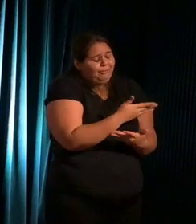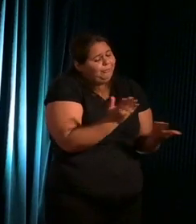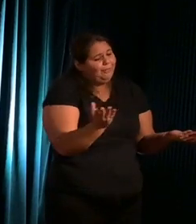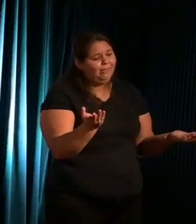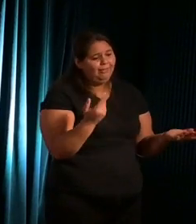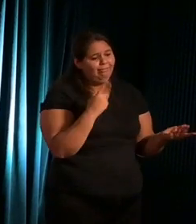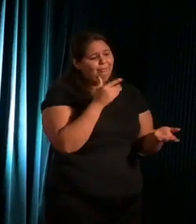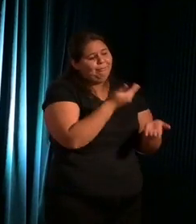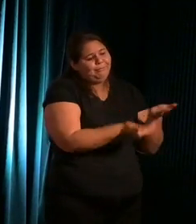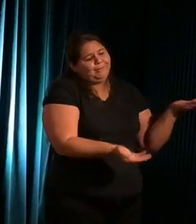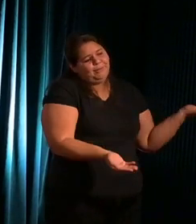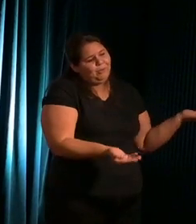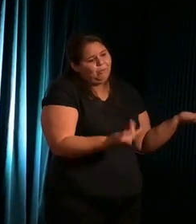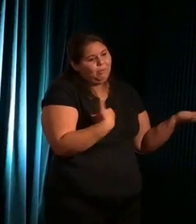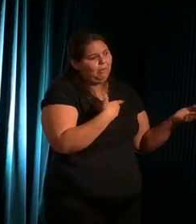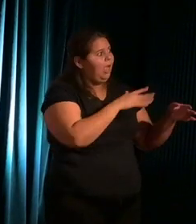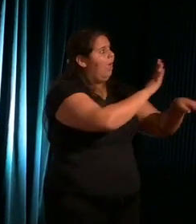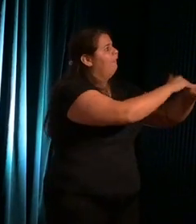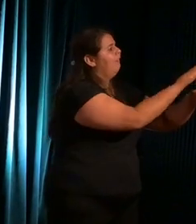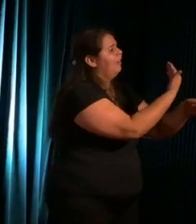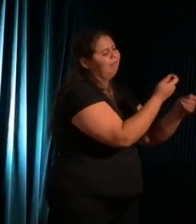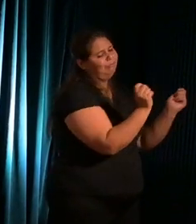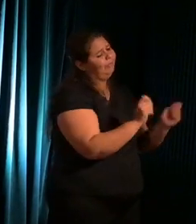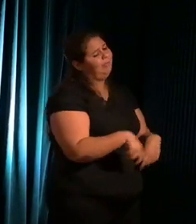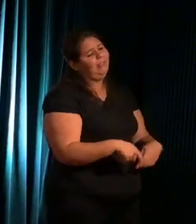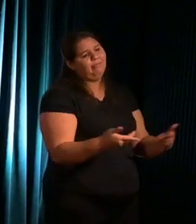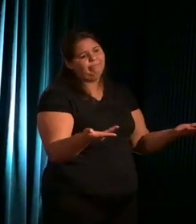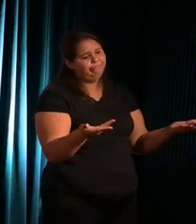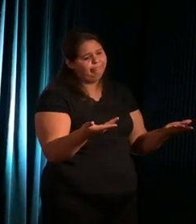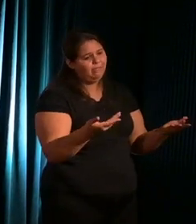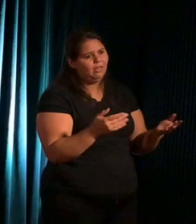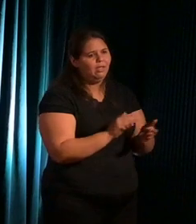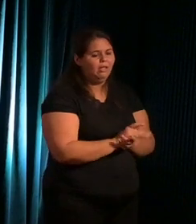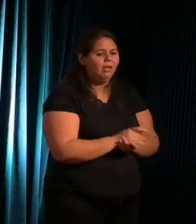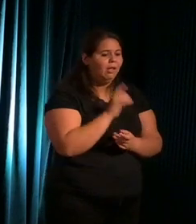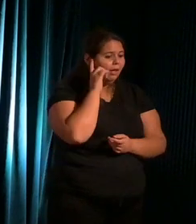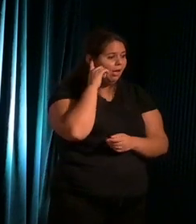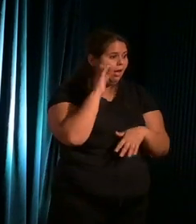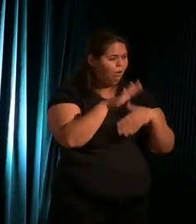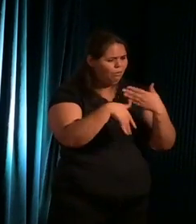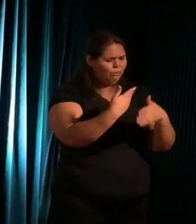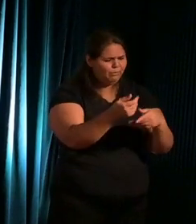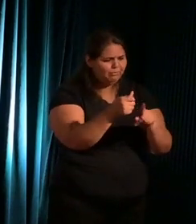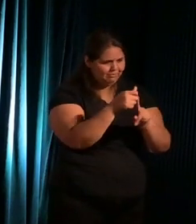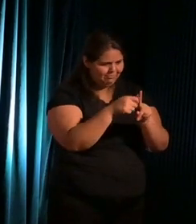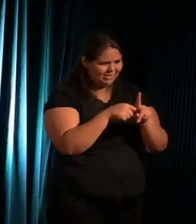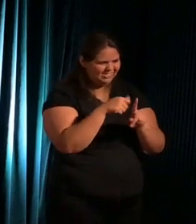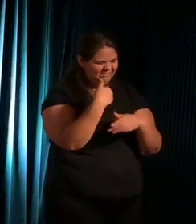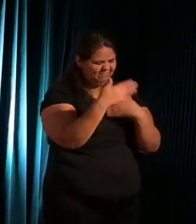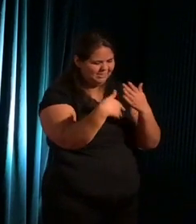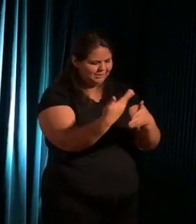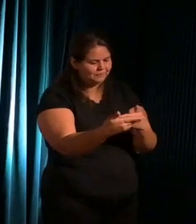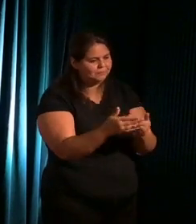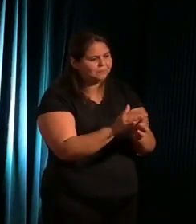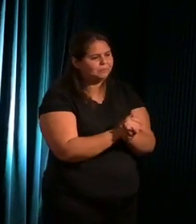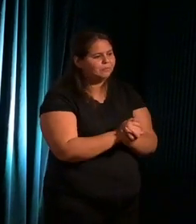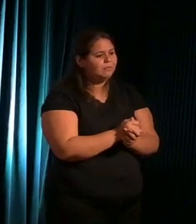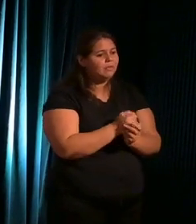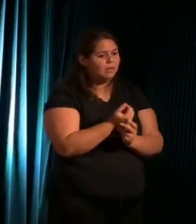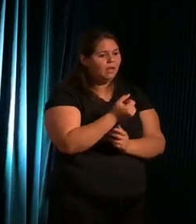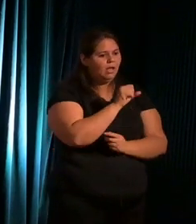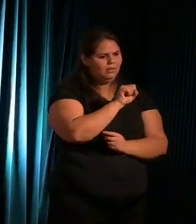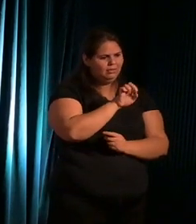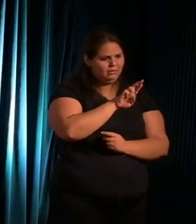não dava para chamá-la de novo. Passaram-se alguns meses. E um dia, o Sérgio